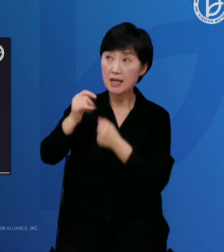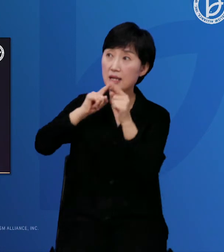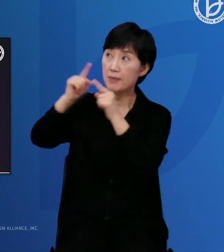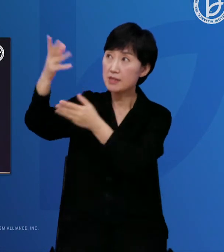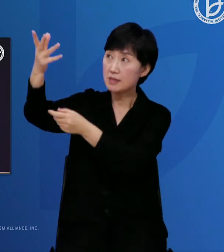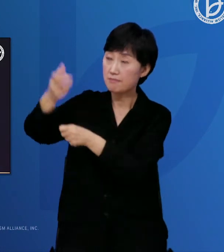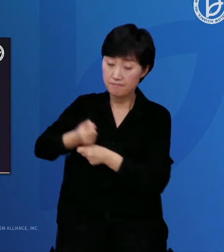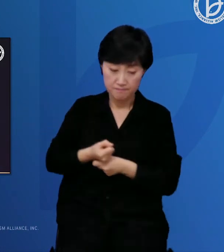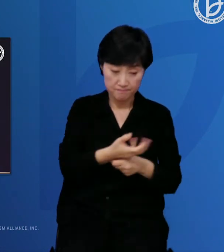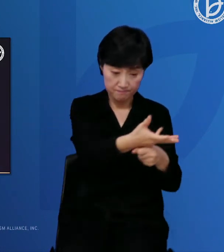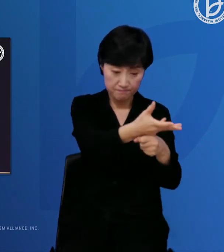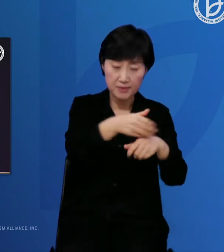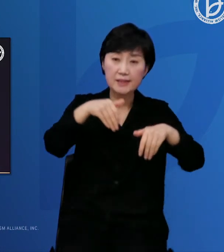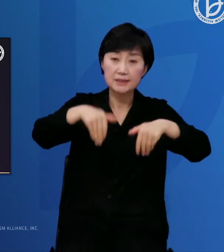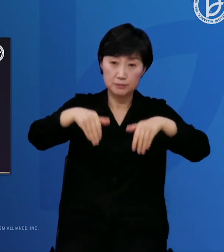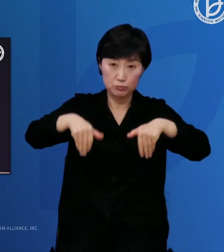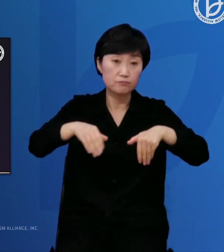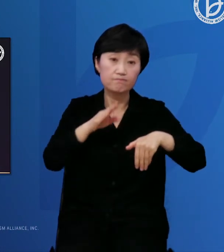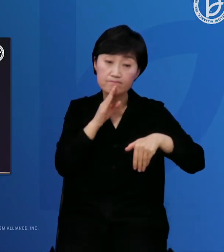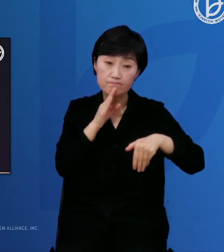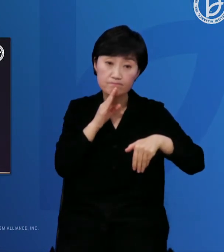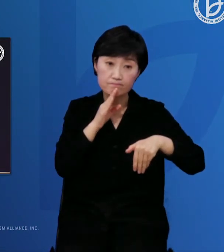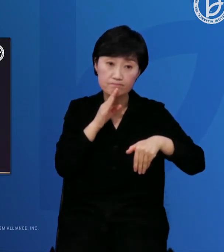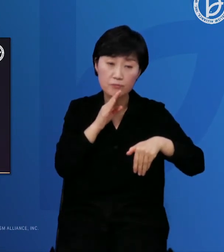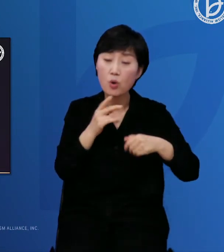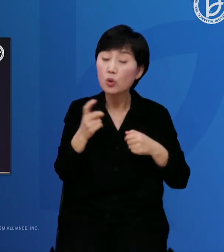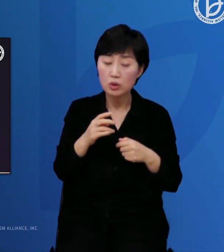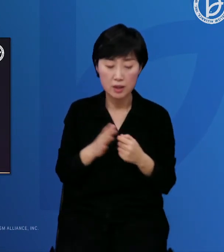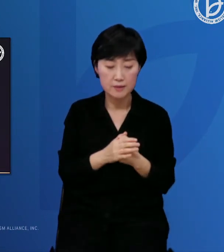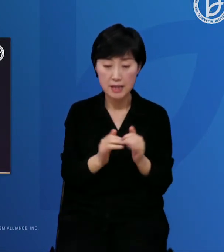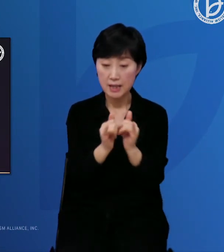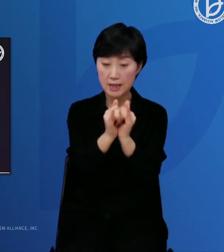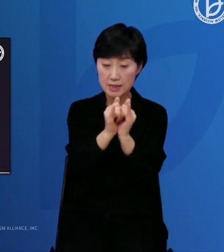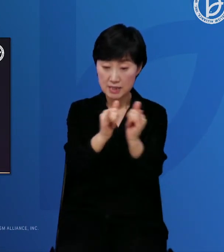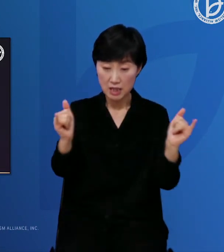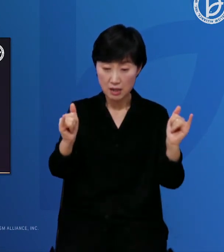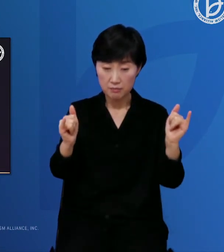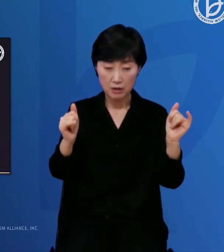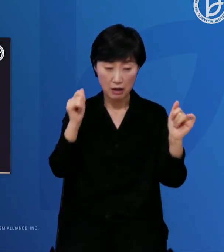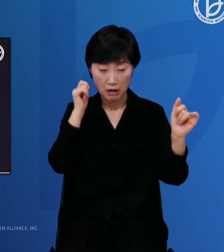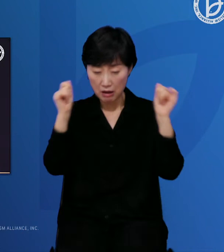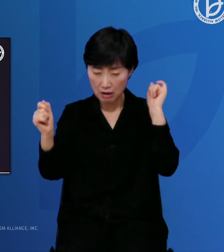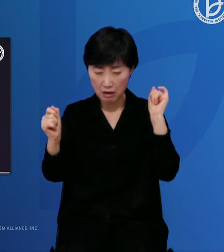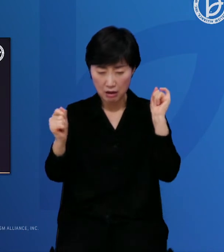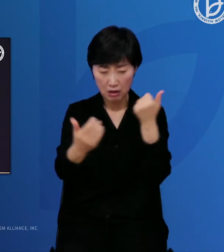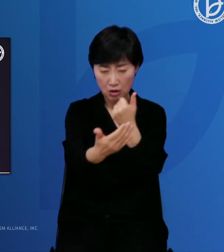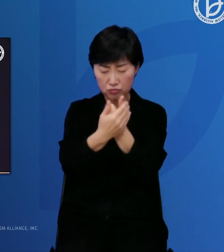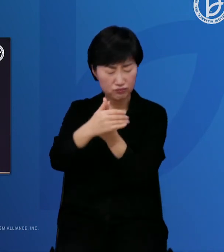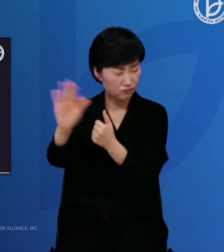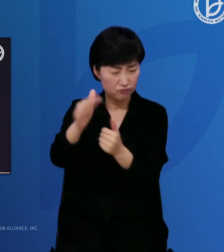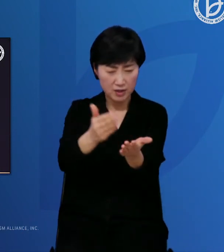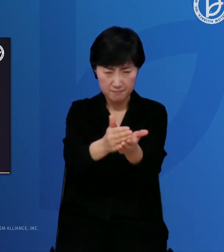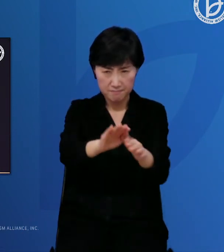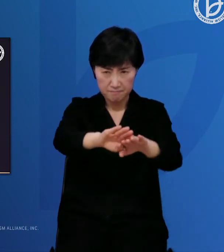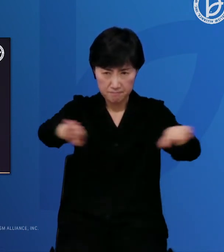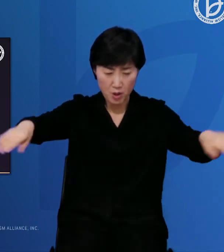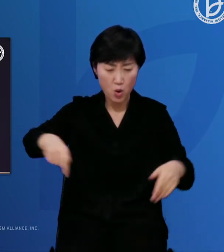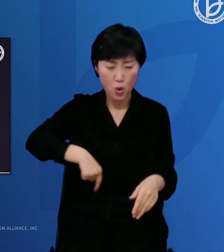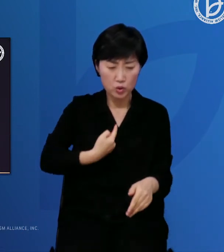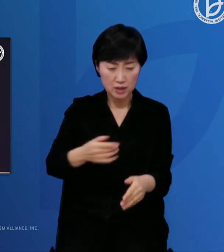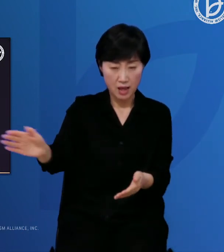이거 24합니다. And so I find myself in the position where I need to continue to run the errand to relay this word to you, so I must do this 24 hours a day.